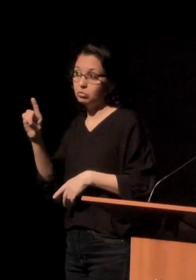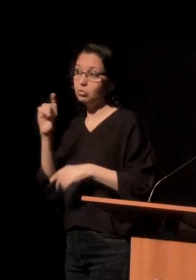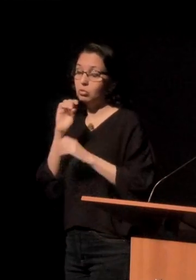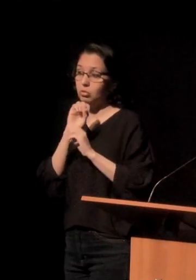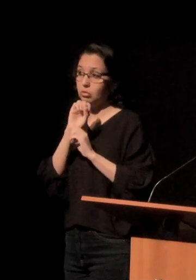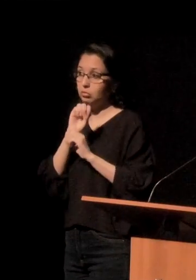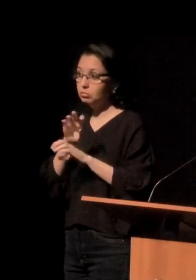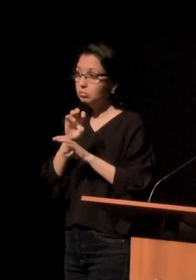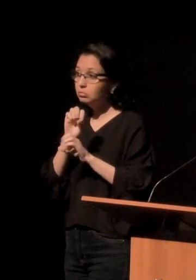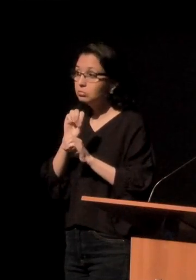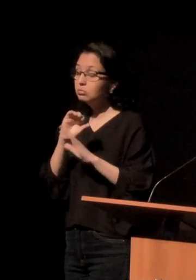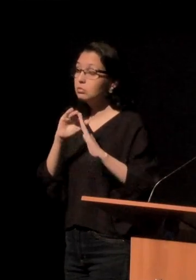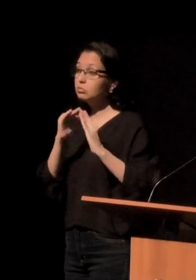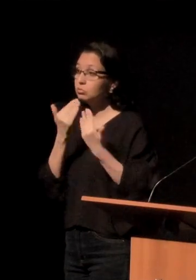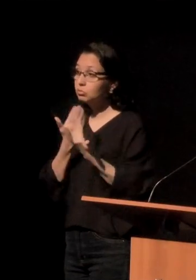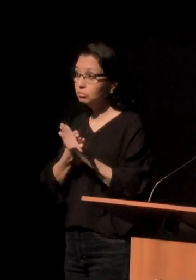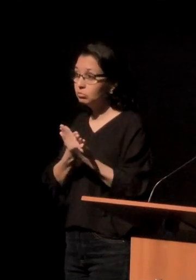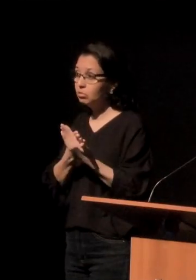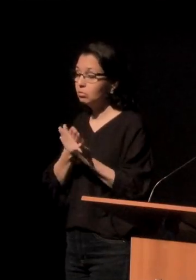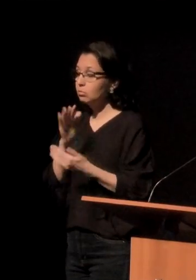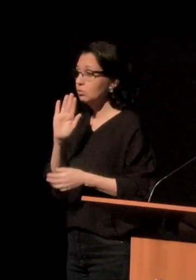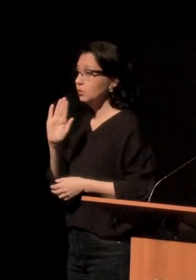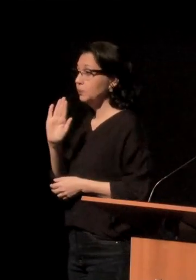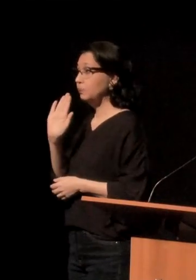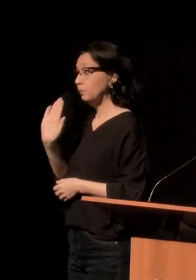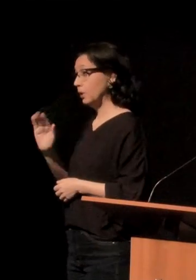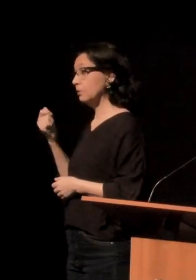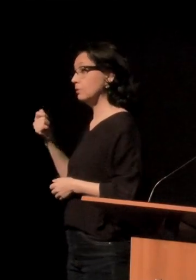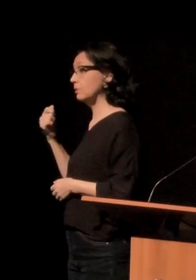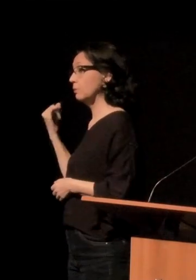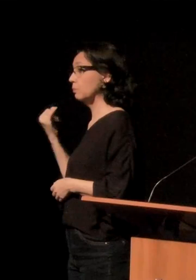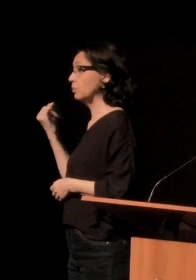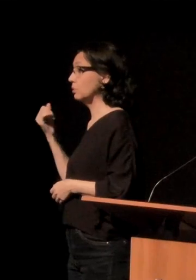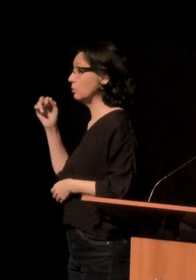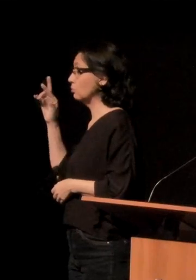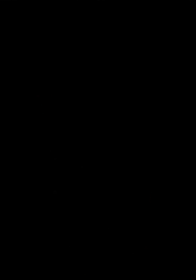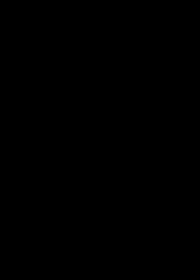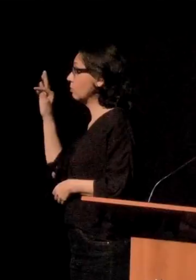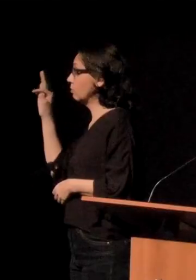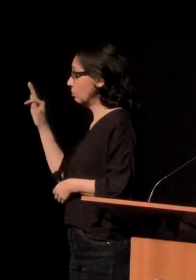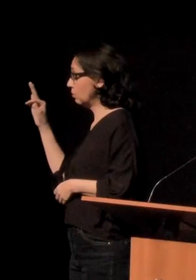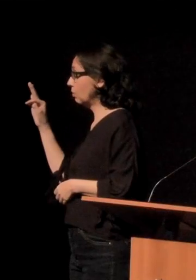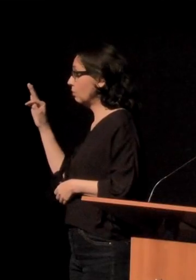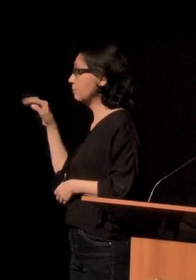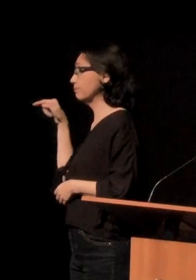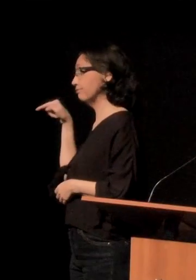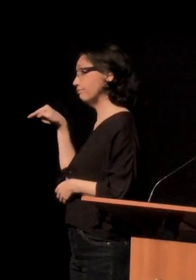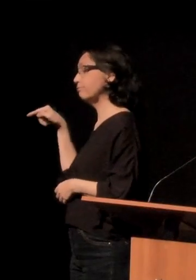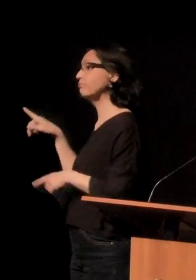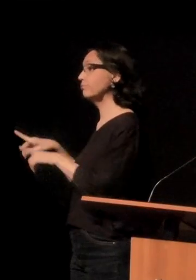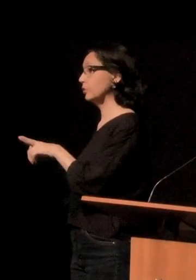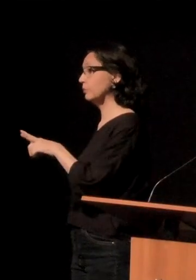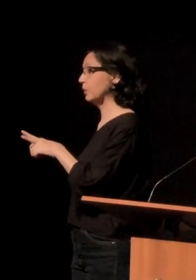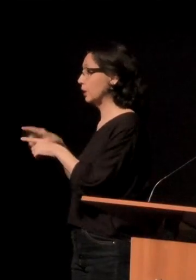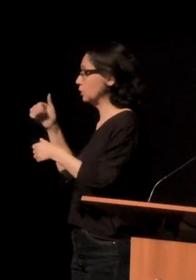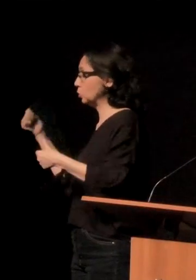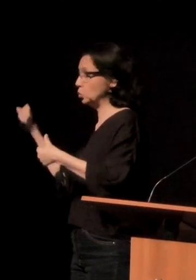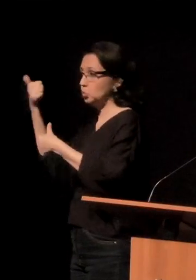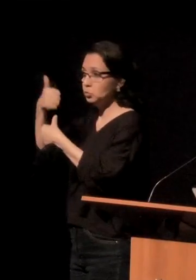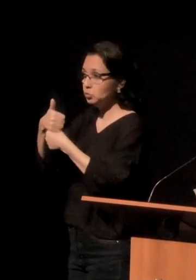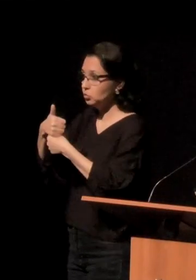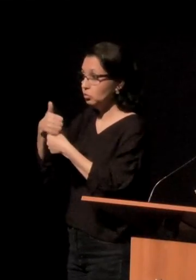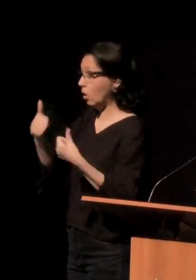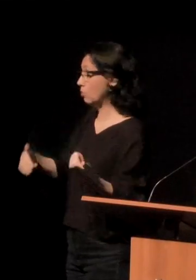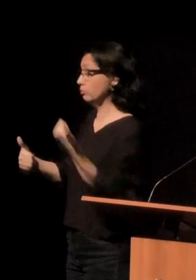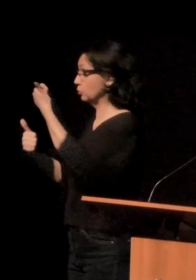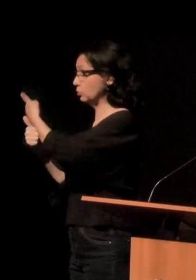o responsável técnico nutricionista tá aí Aqui não ficou Claro se essa substituir Não